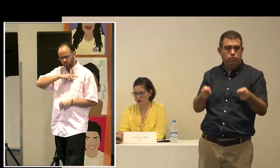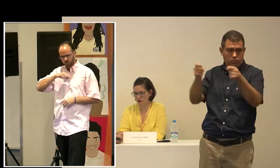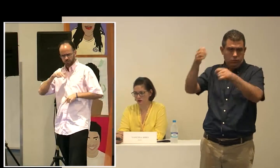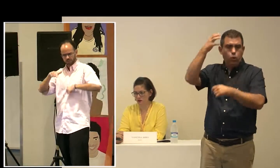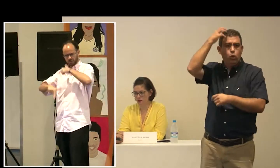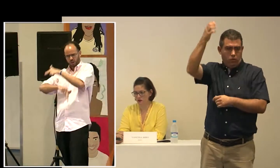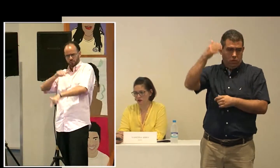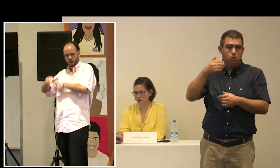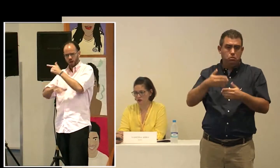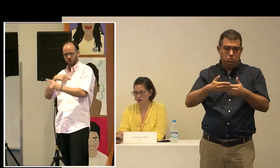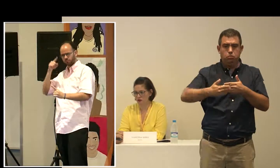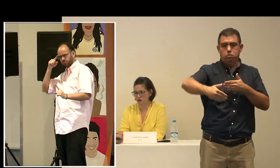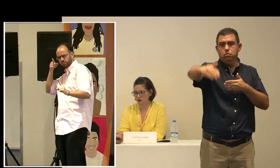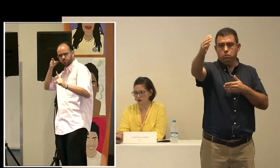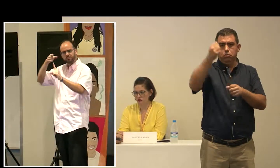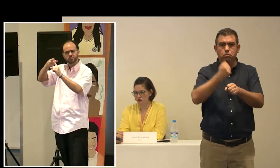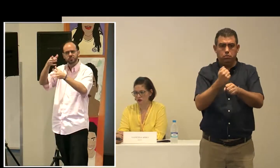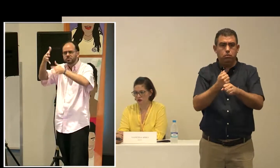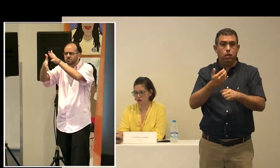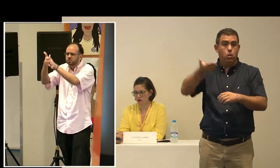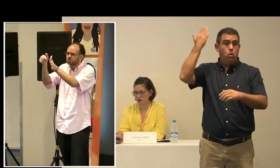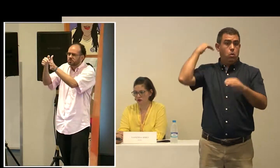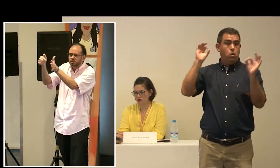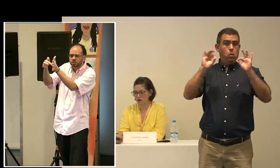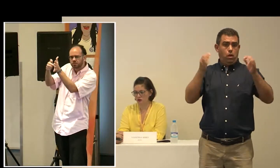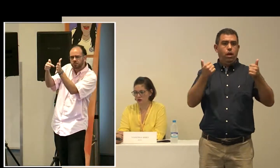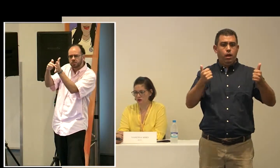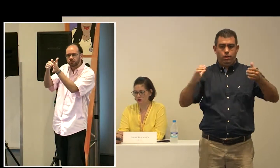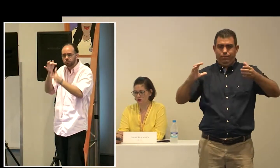para se tornarem representantes da comunidade surda.